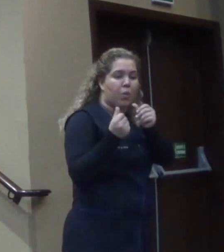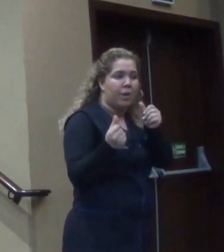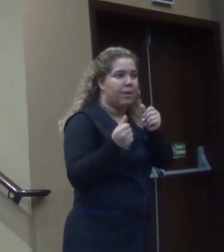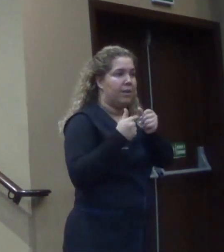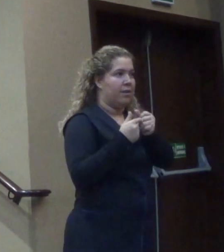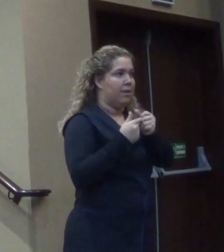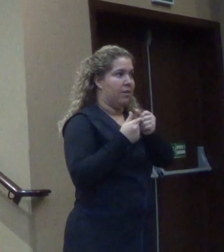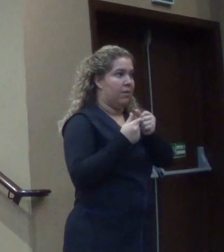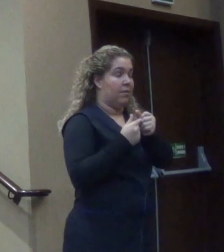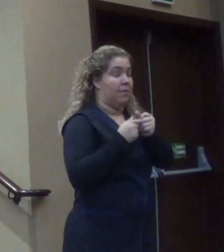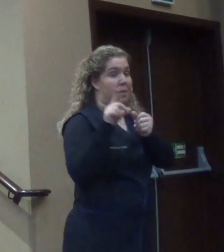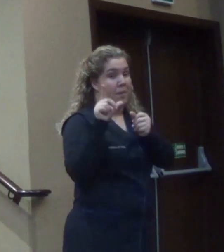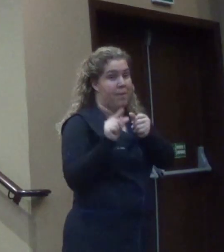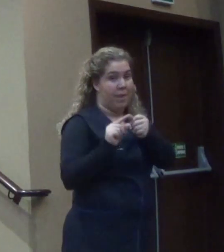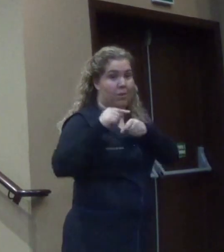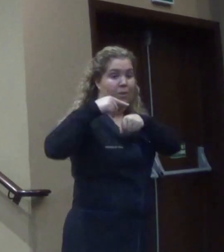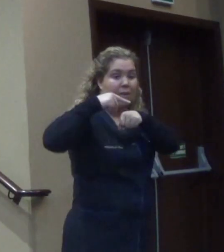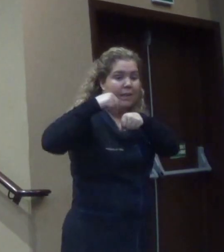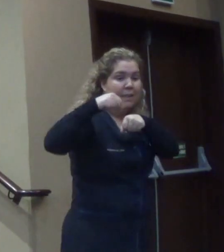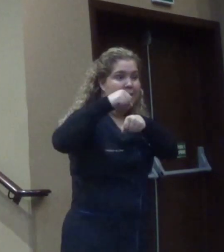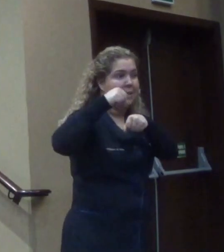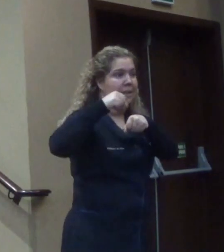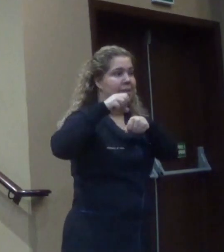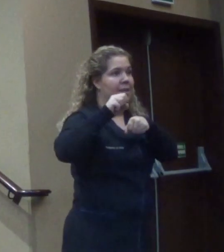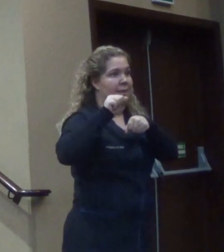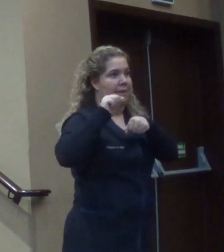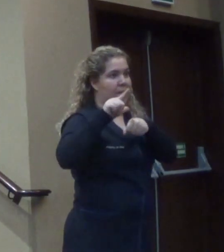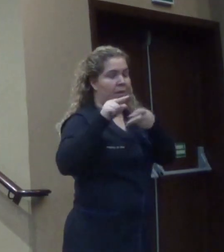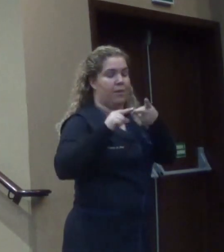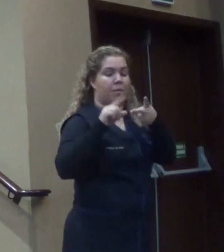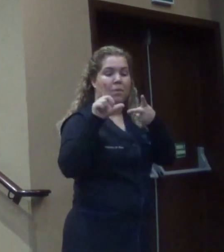com menos sal, menos carne,